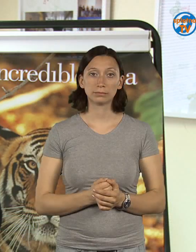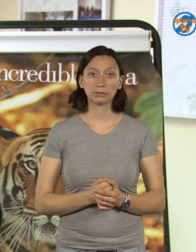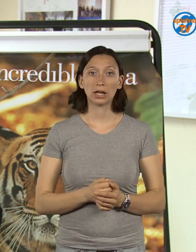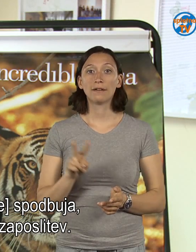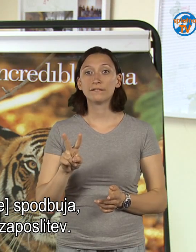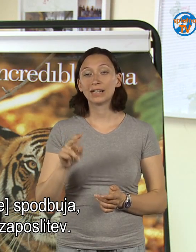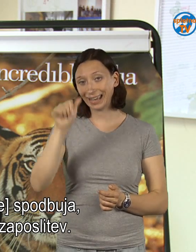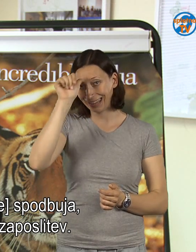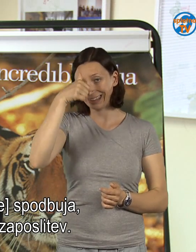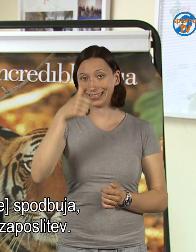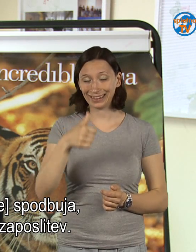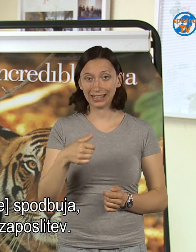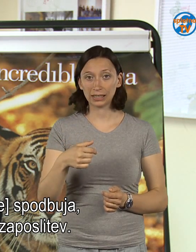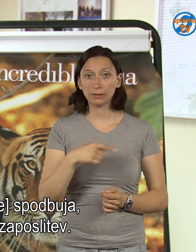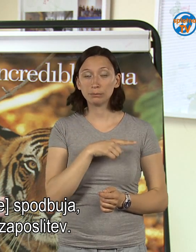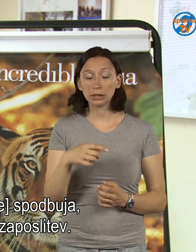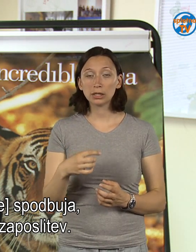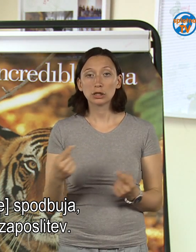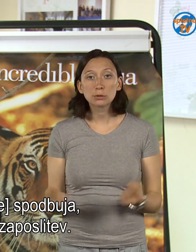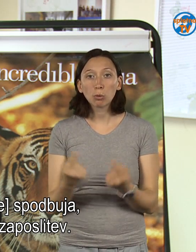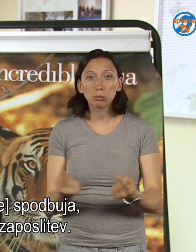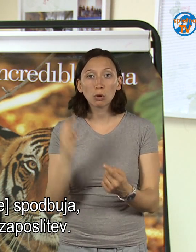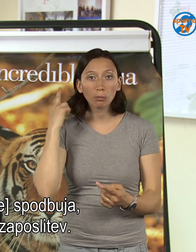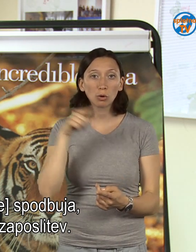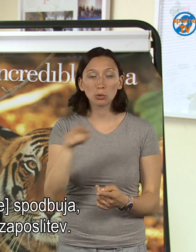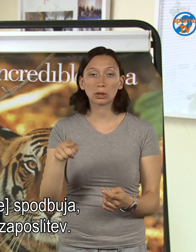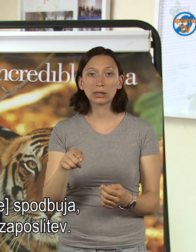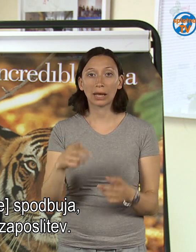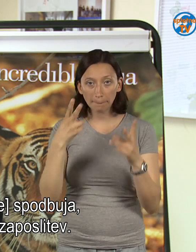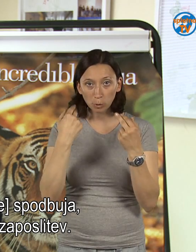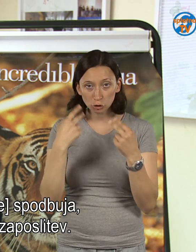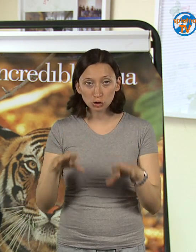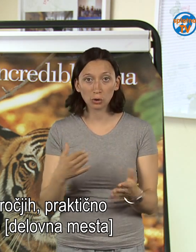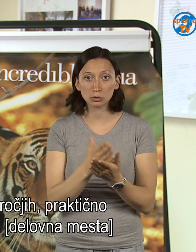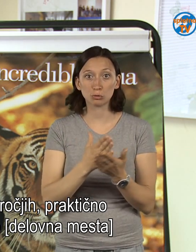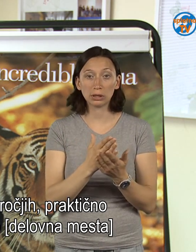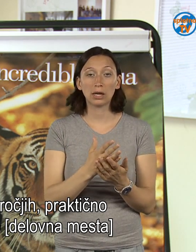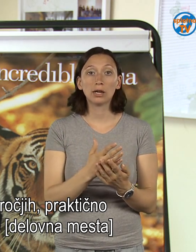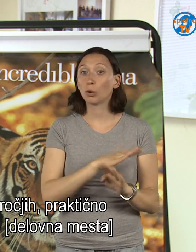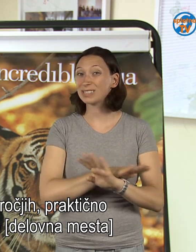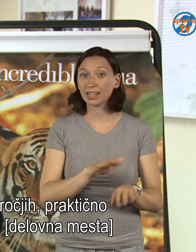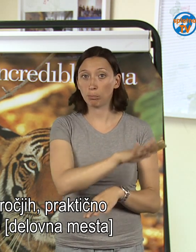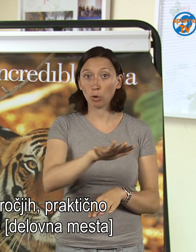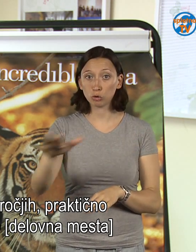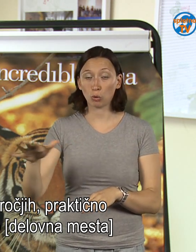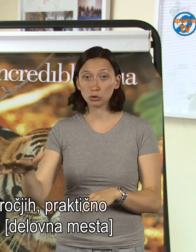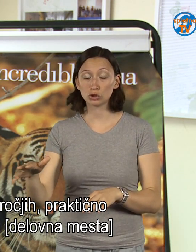And in India, they're encouraged to find employment, and in certain areas, practically in all areas, there's a